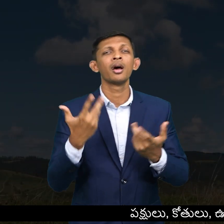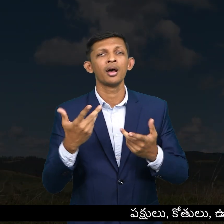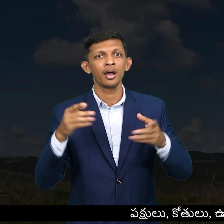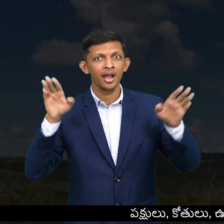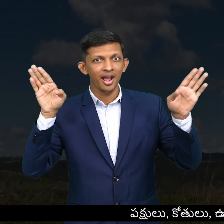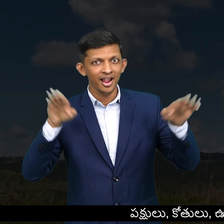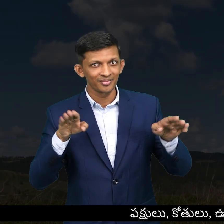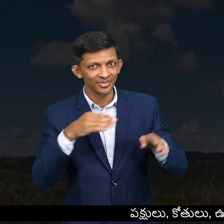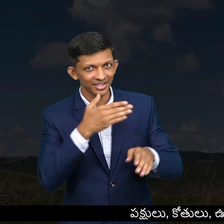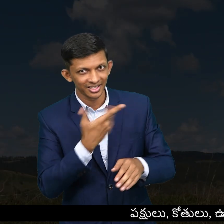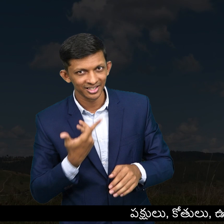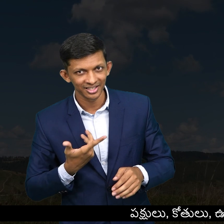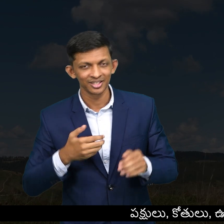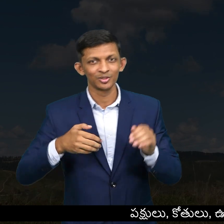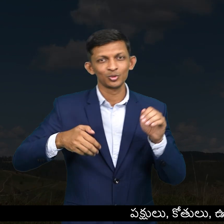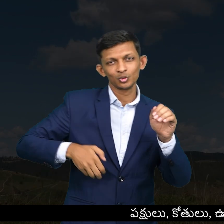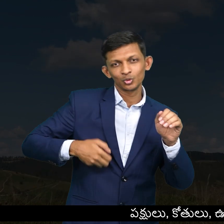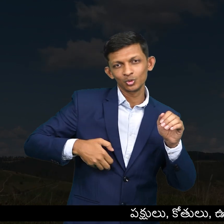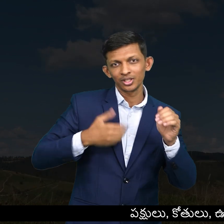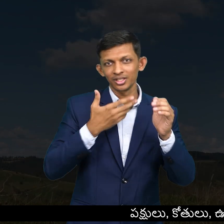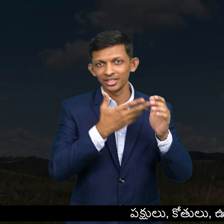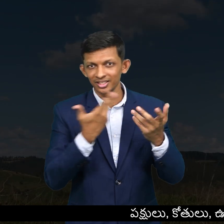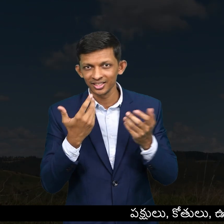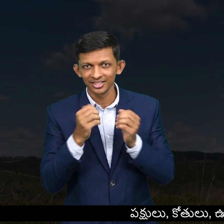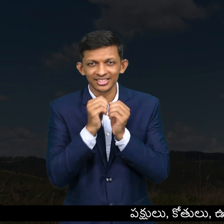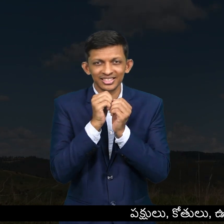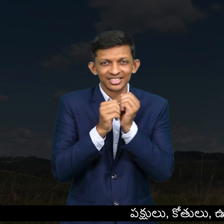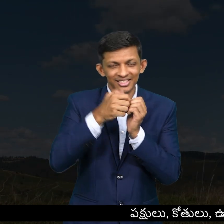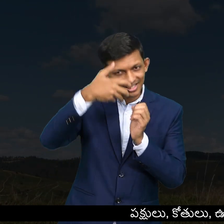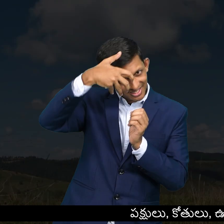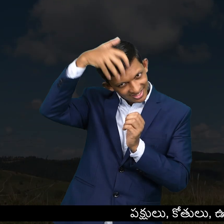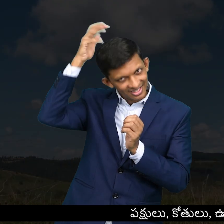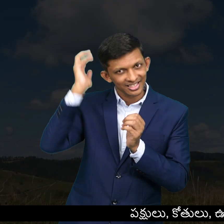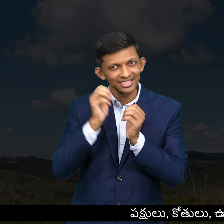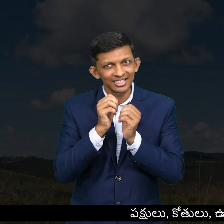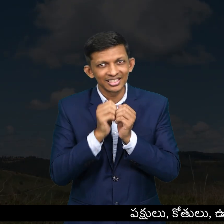పక్షులు, కోతులు, ఉడతలు, పాములు, చీమలు,